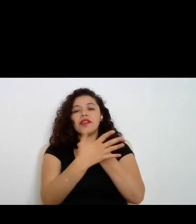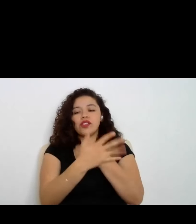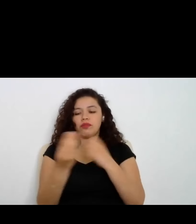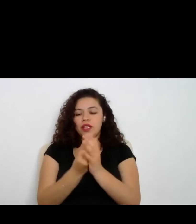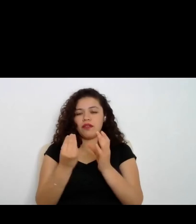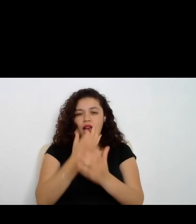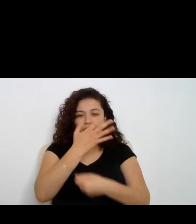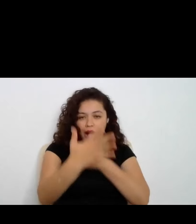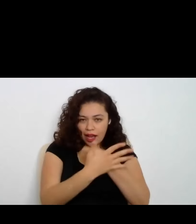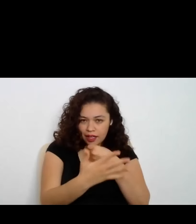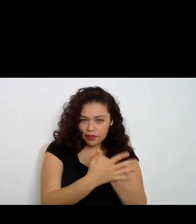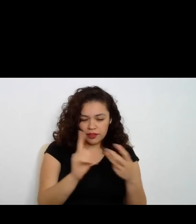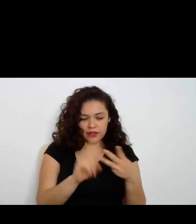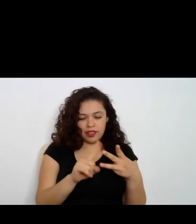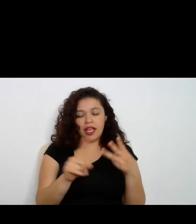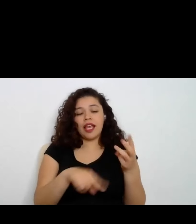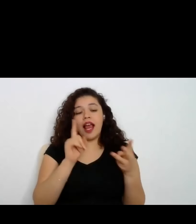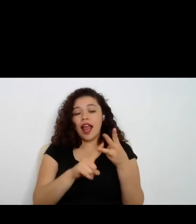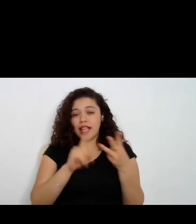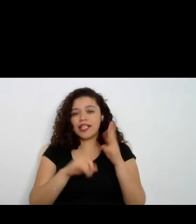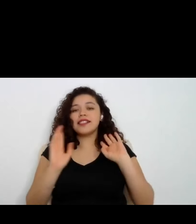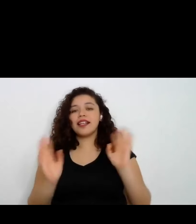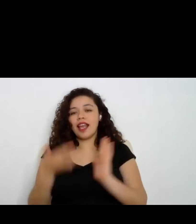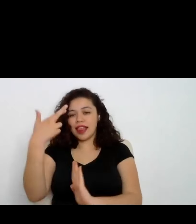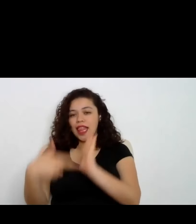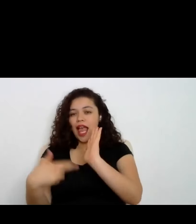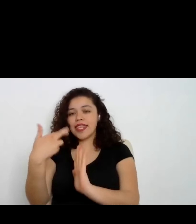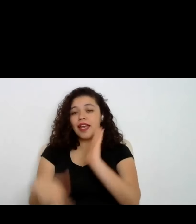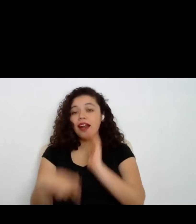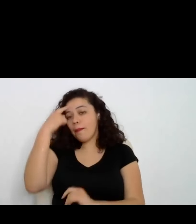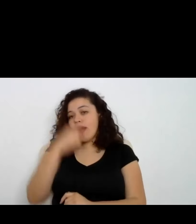tercera, que ya va a ser un poco más práctica, que va a ser un taller para la elaboración de